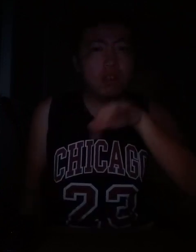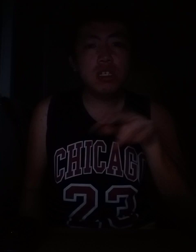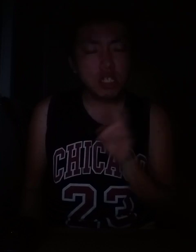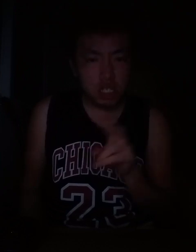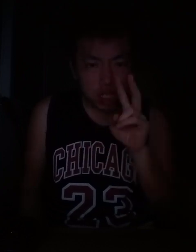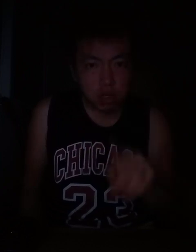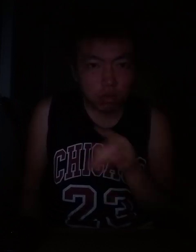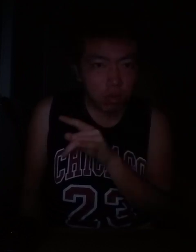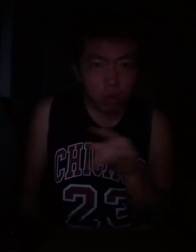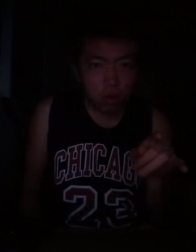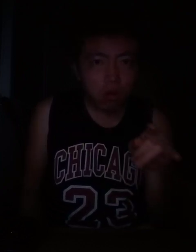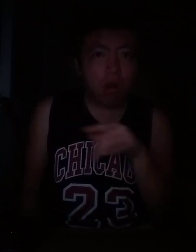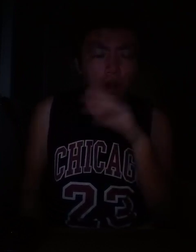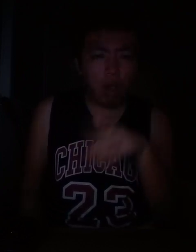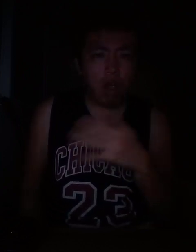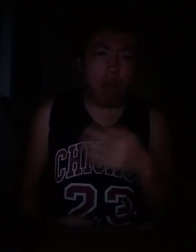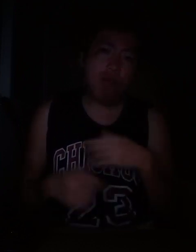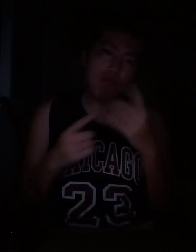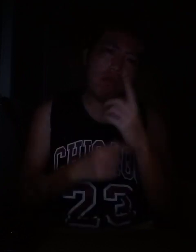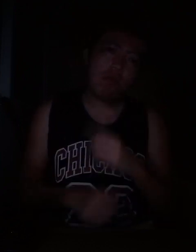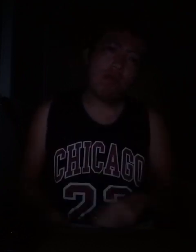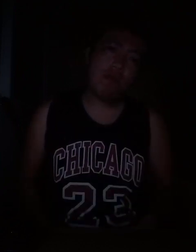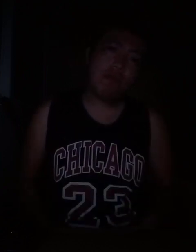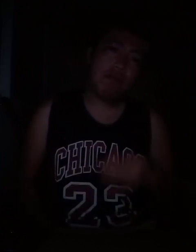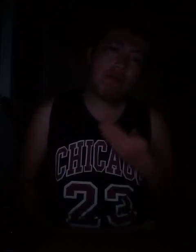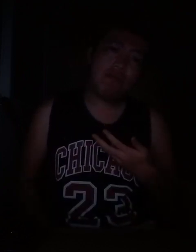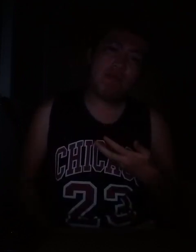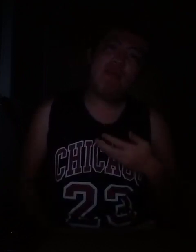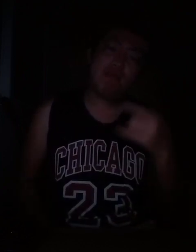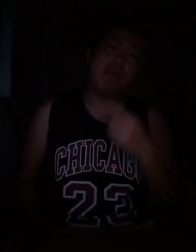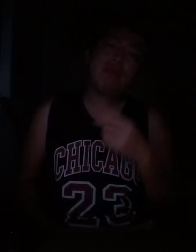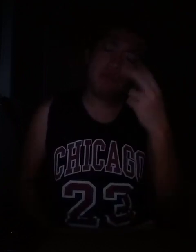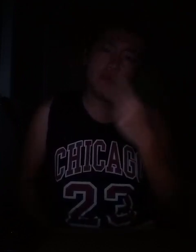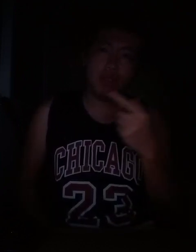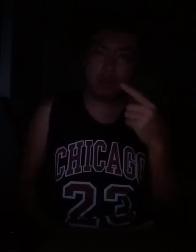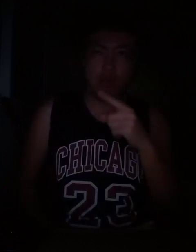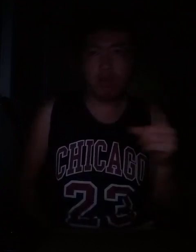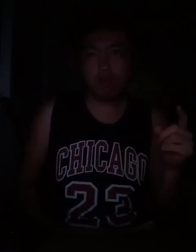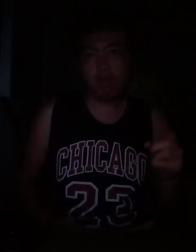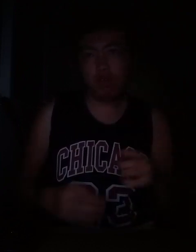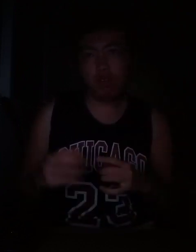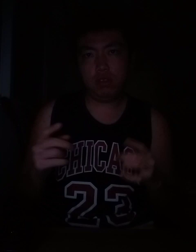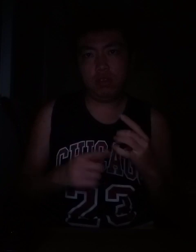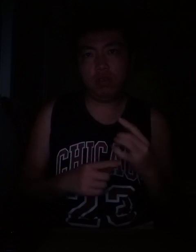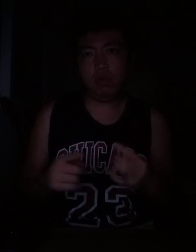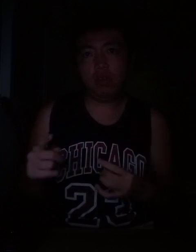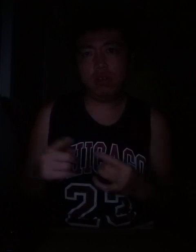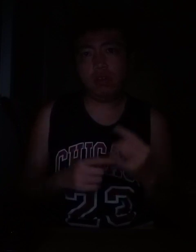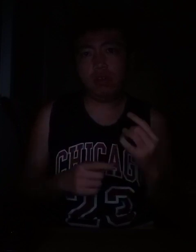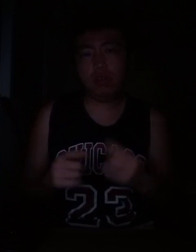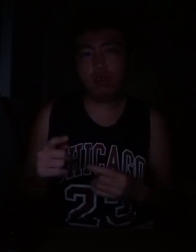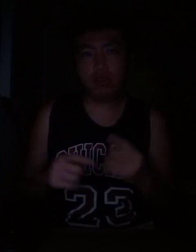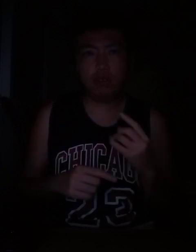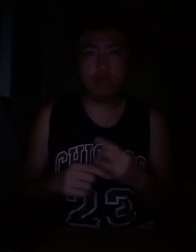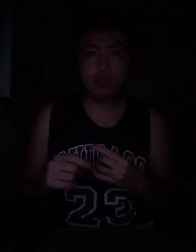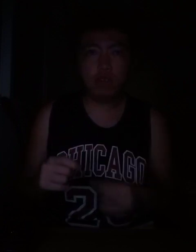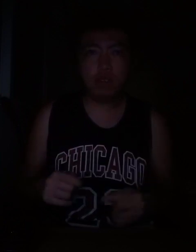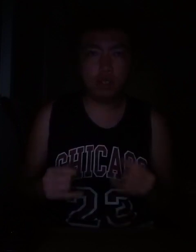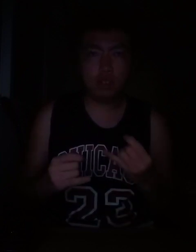사면 초과에 에워싸여 있습니다. 계속 회피하고 뭉개며 간다면 정말로 무한 책임을 져야 할 날이 닥쳐올